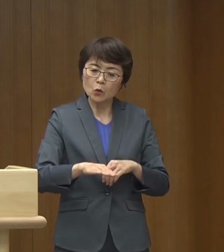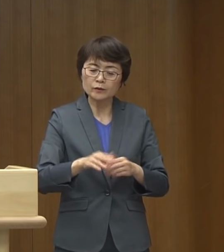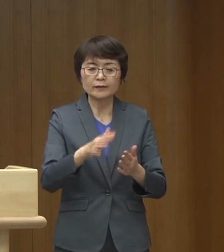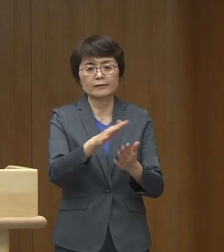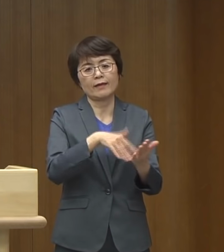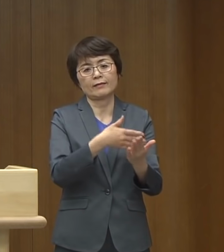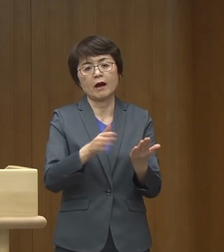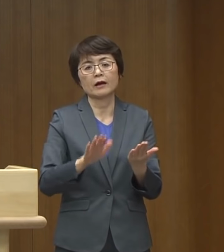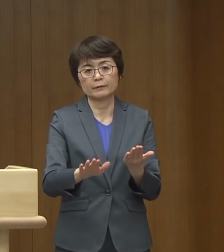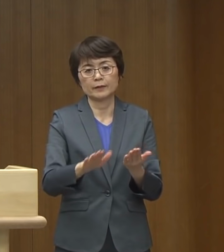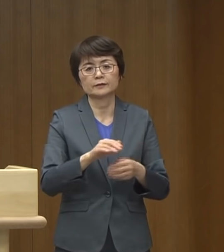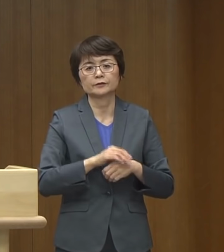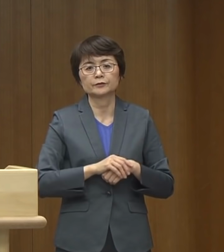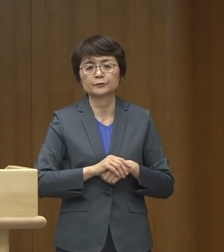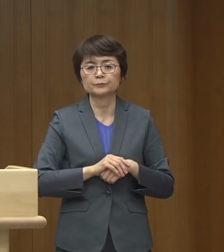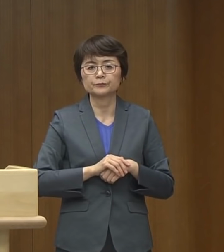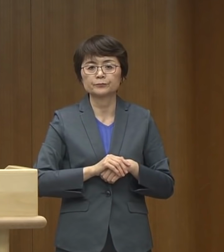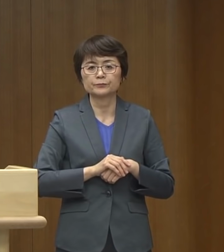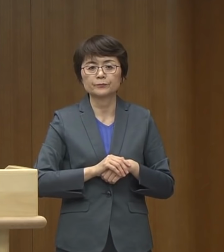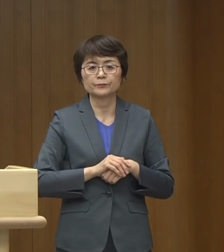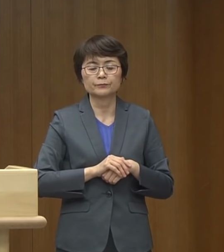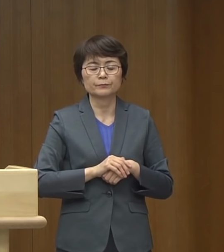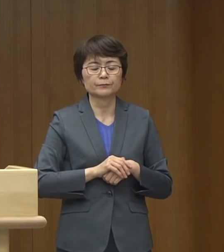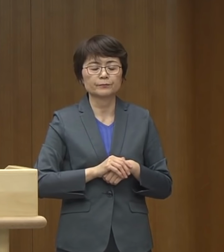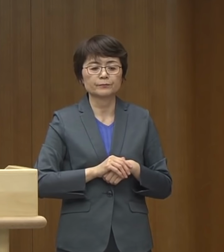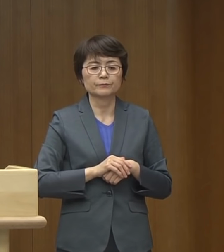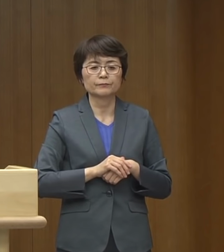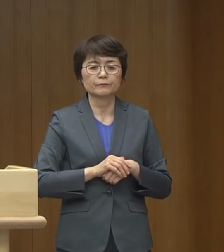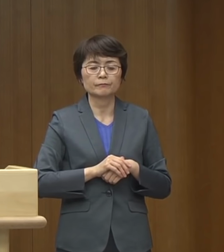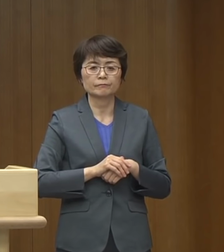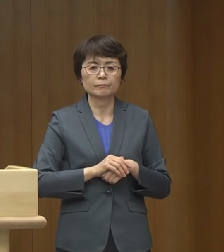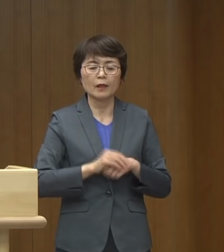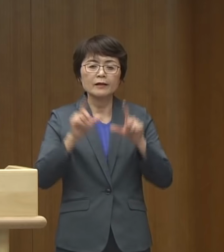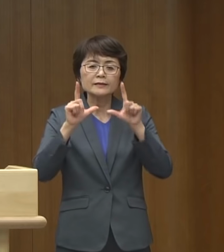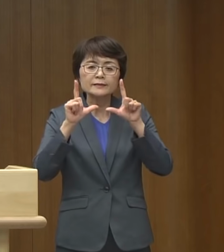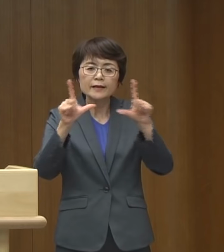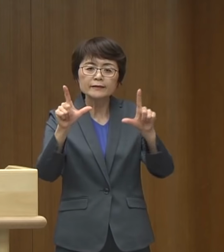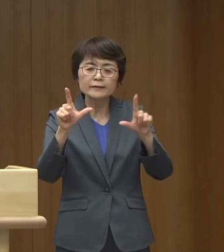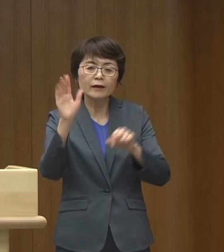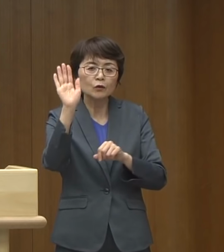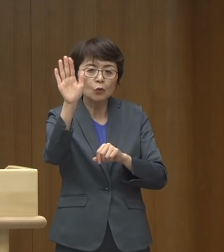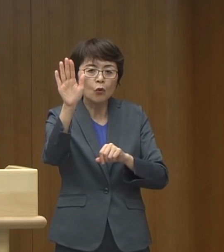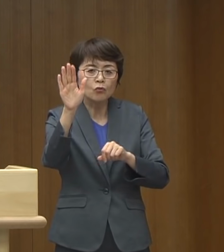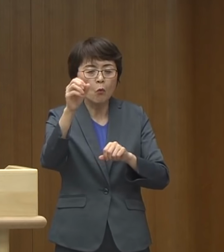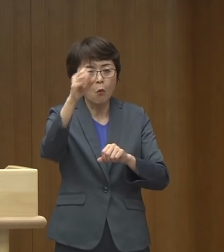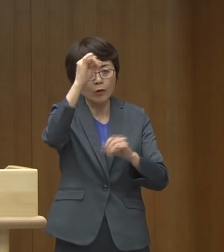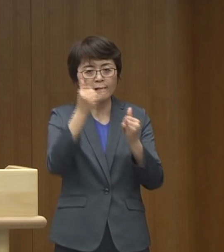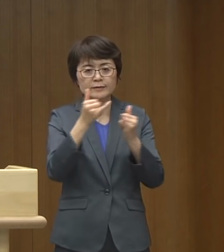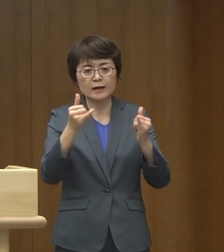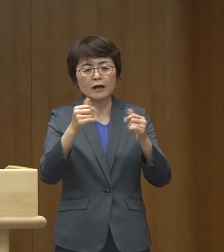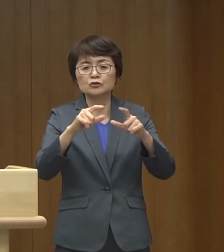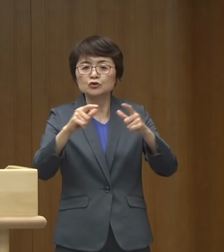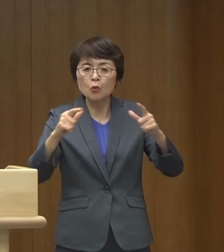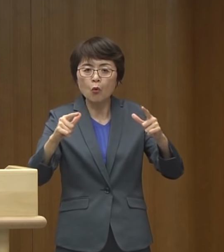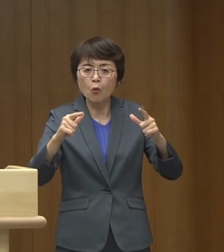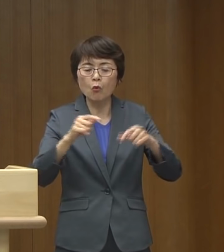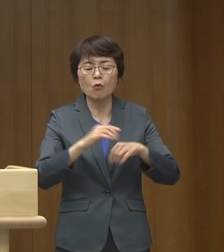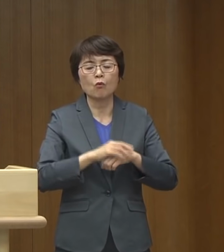、まず宣言後の期間の患者増加でございますけれ